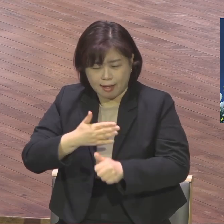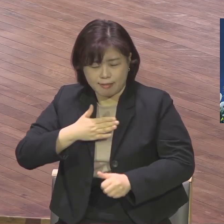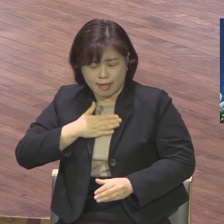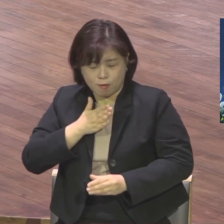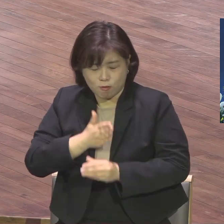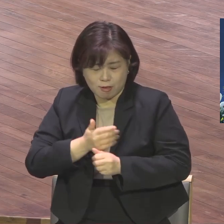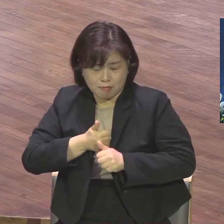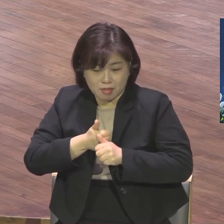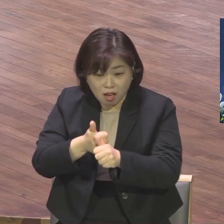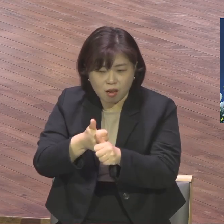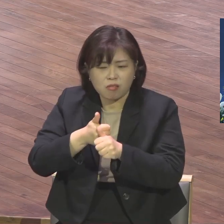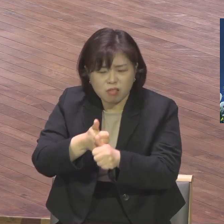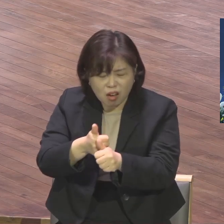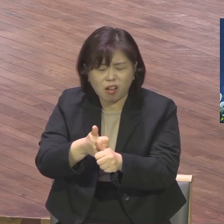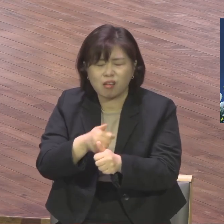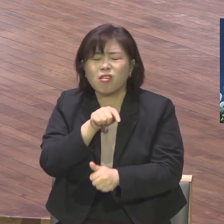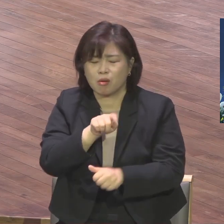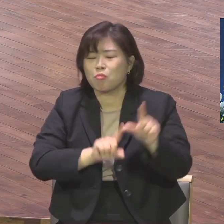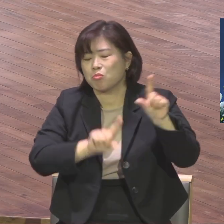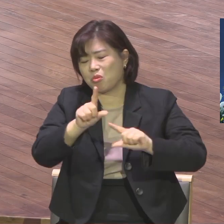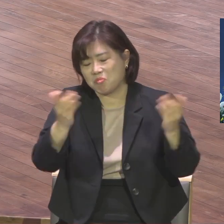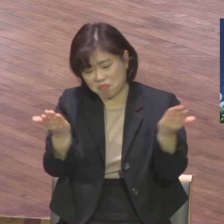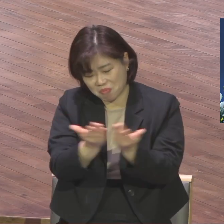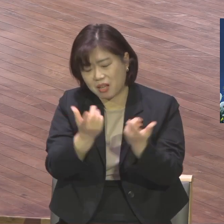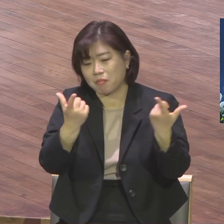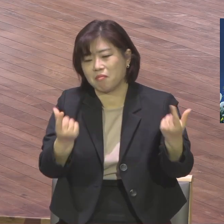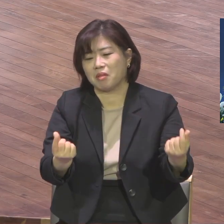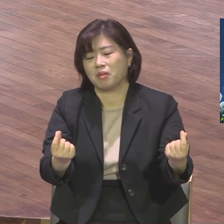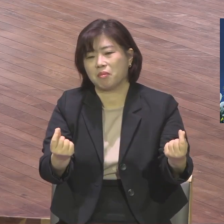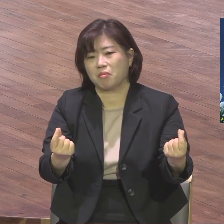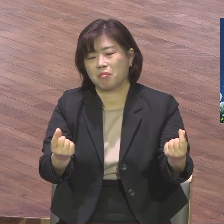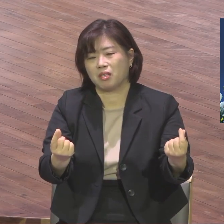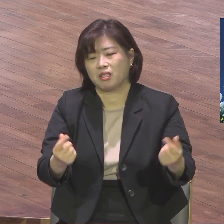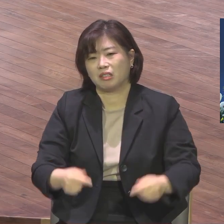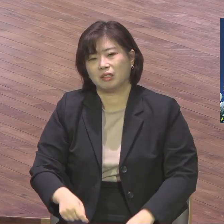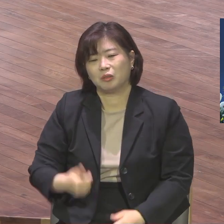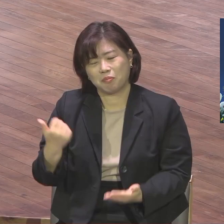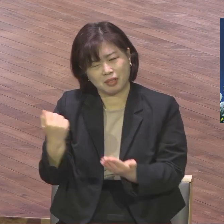중심적 이 삶에서 벗어나지를 못하는 정치권의 안타까움.